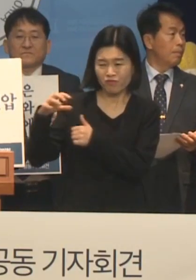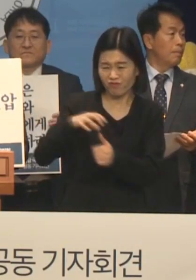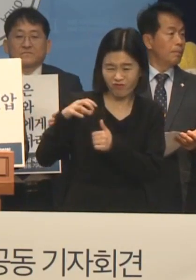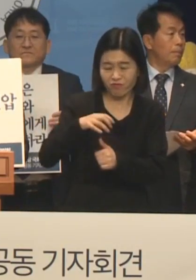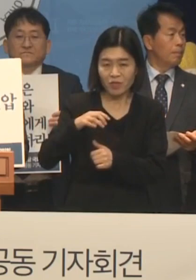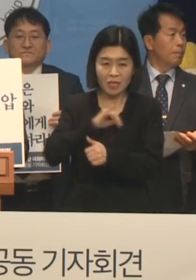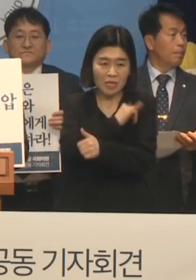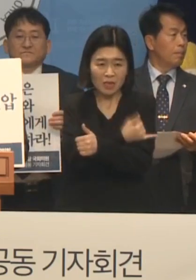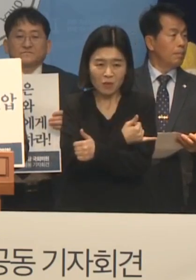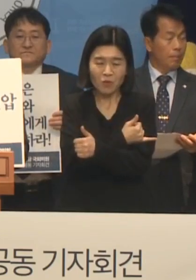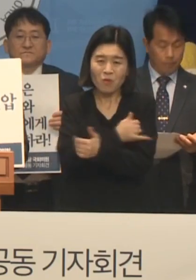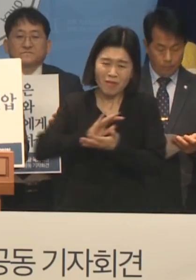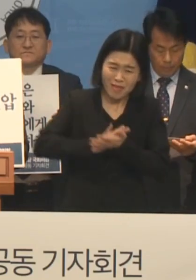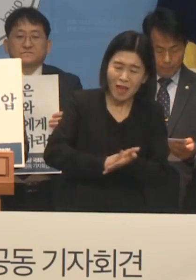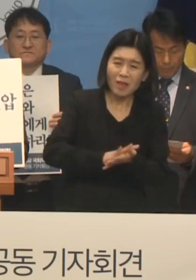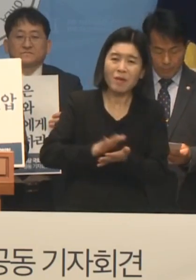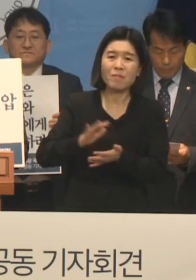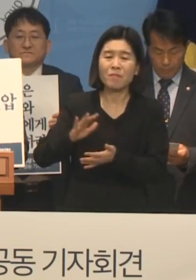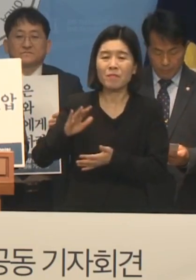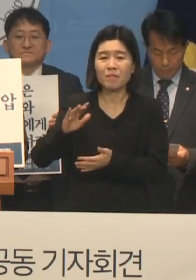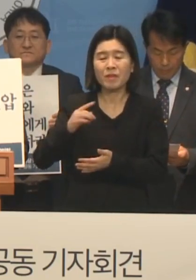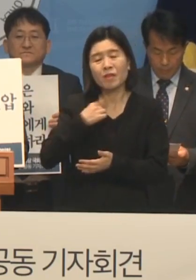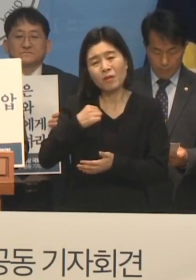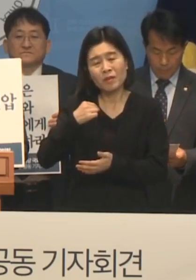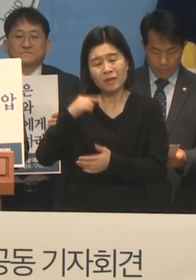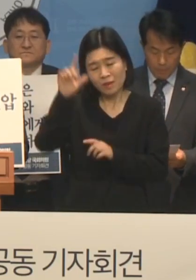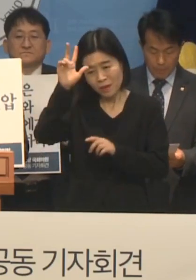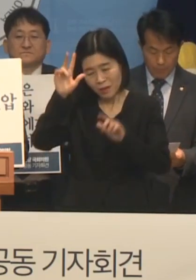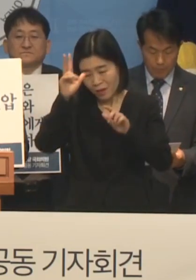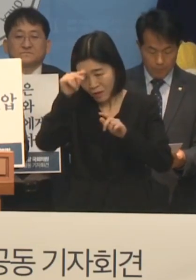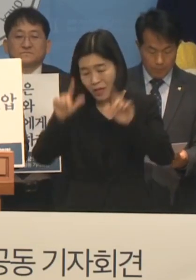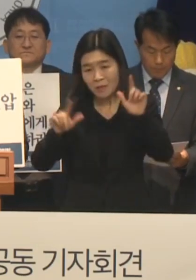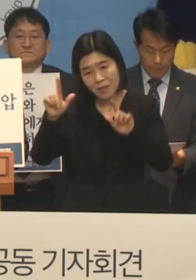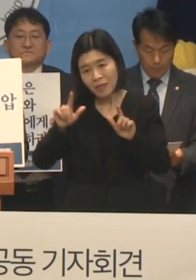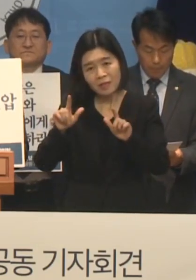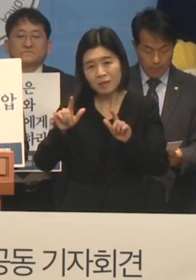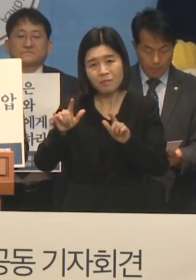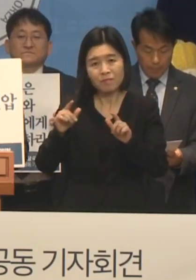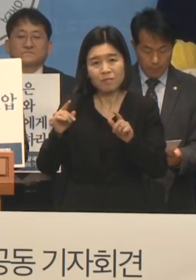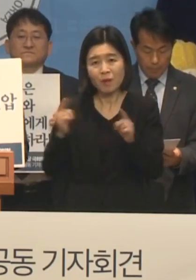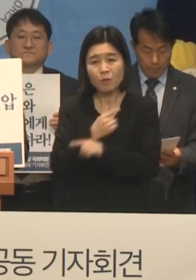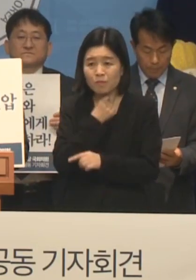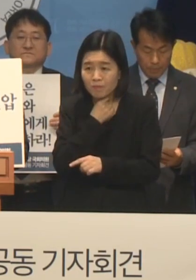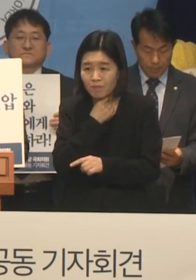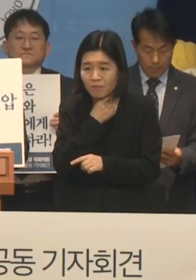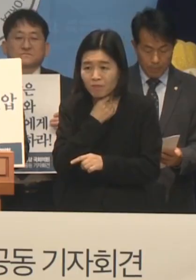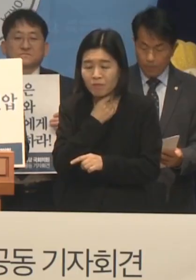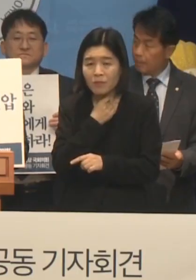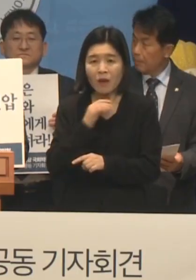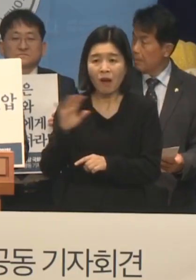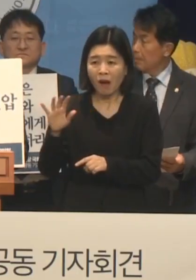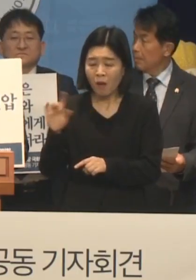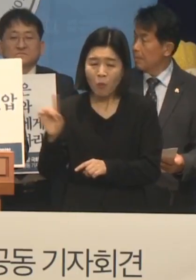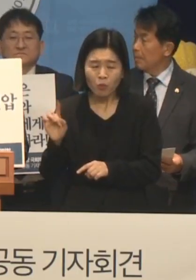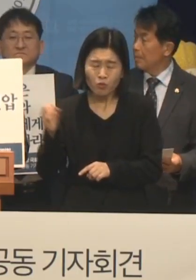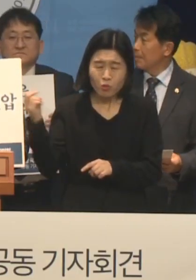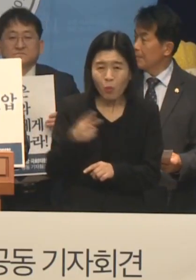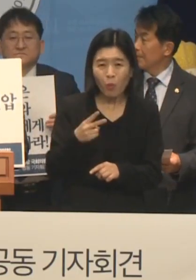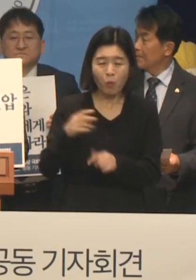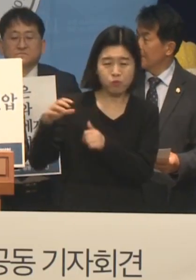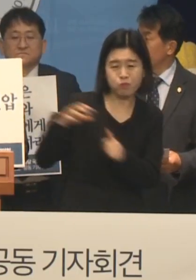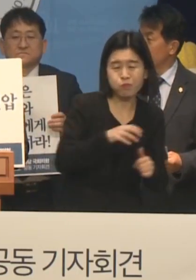경찰의 이미지를 벗기가 쉽지 않습니다. 그런데 또 이런 일이 벌어졌습니다. 정말 반성해야